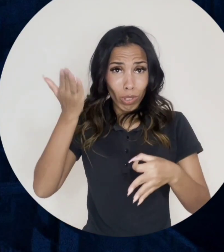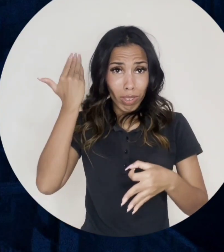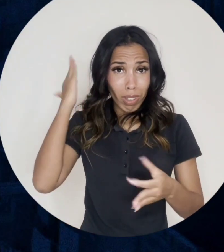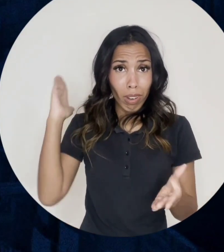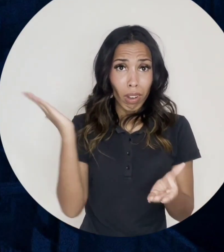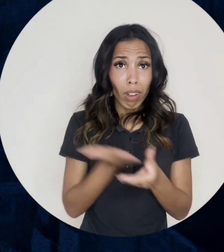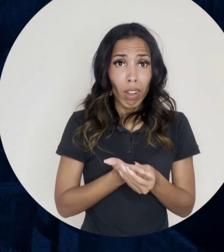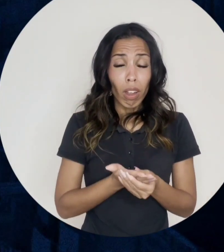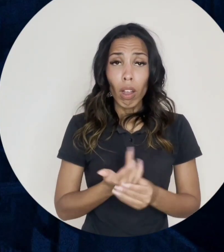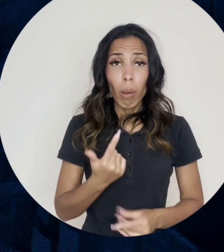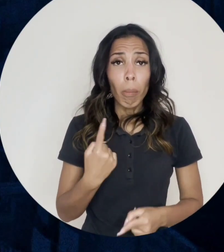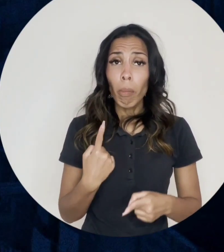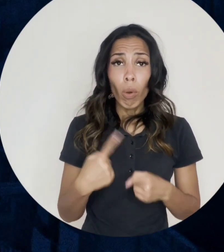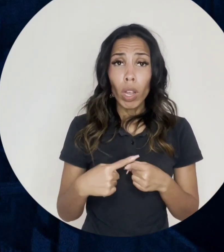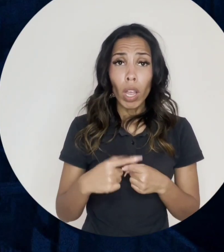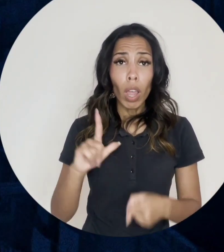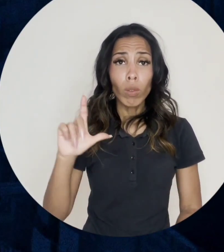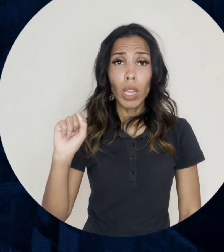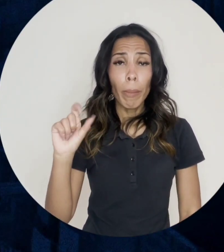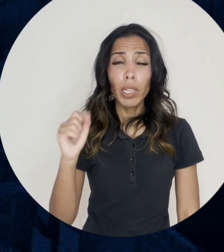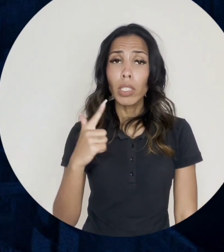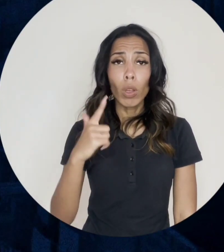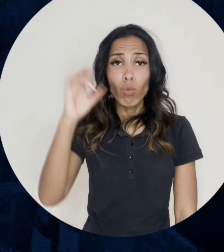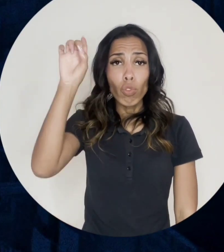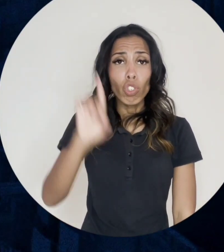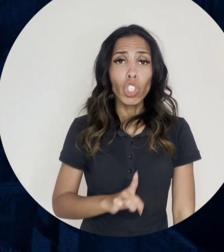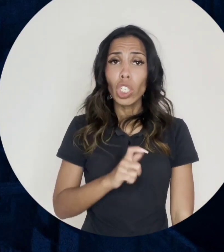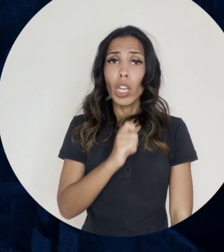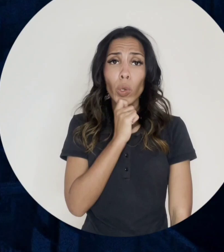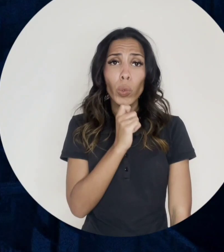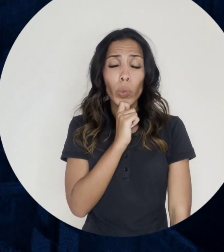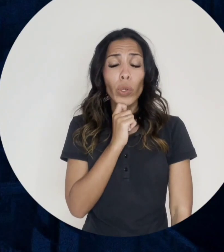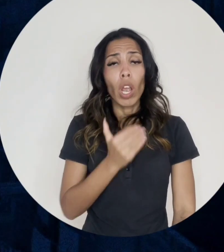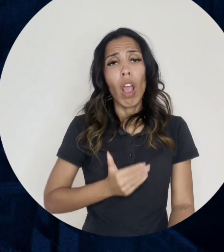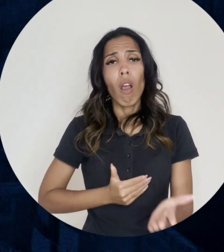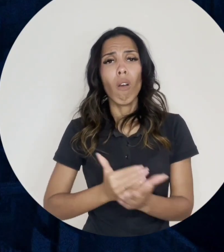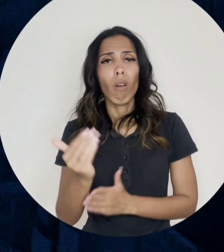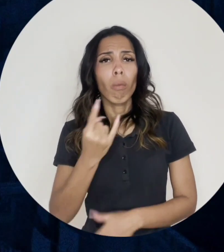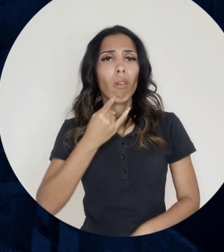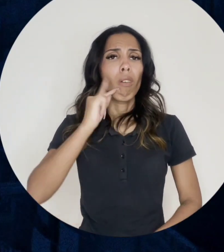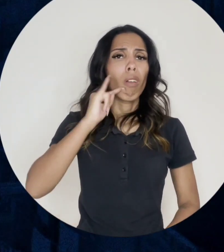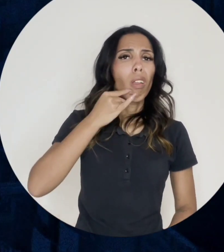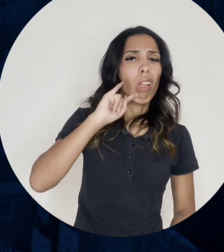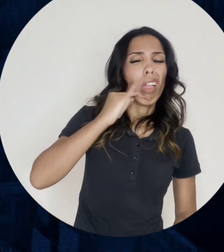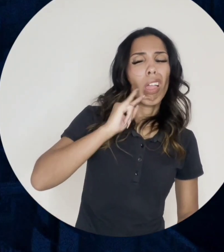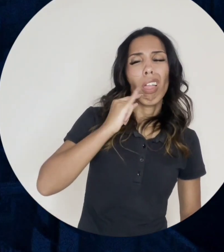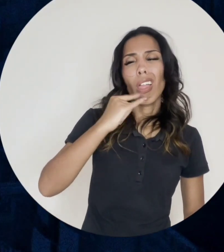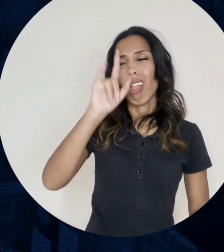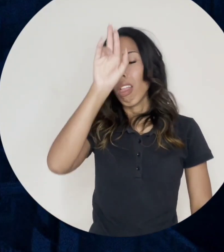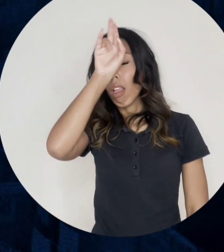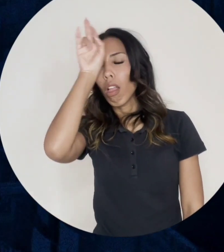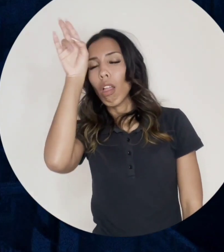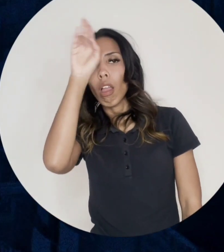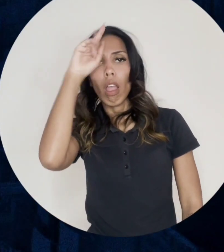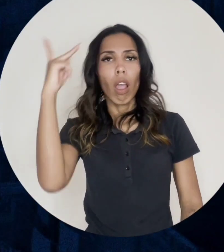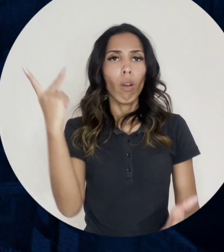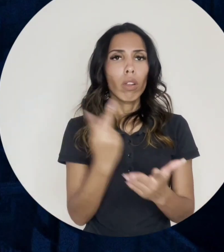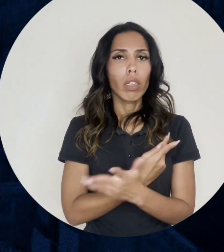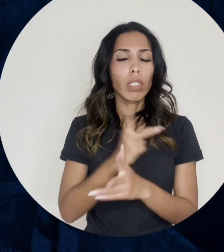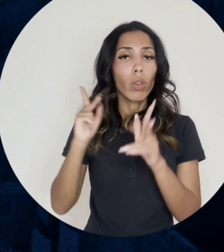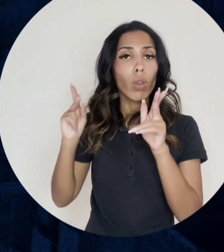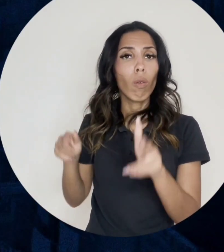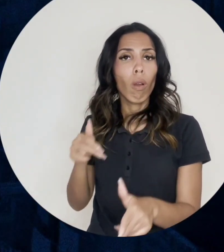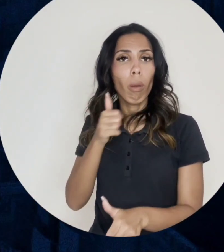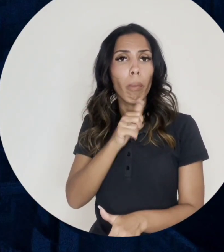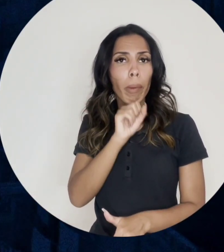eu era uma imoral. Aí comecei a beber, a história se repetiu, só que de uma